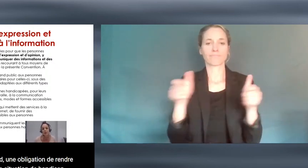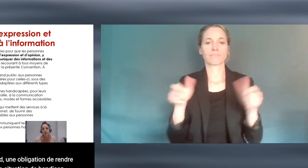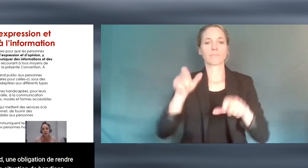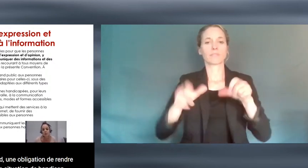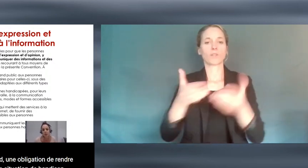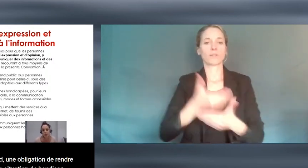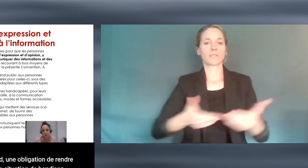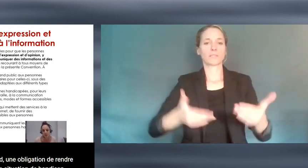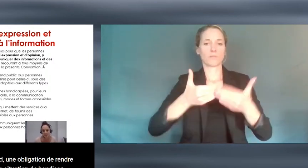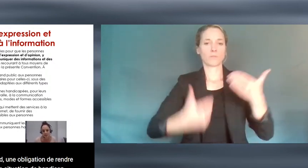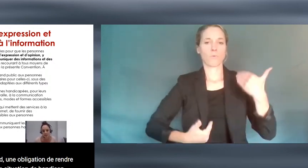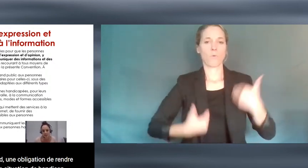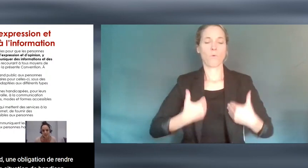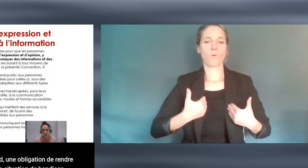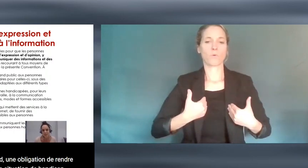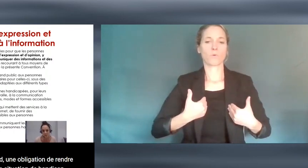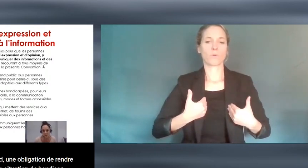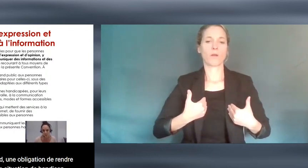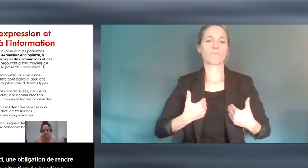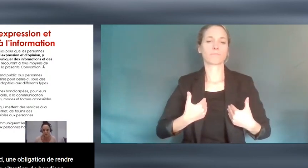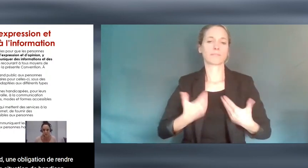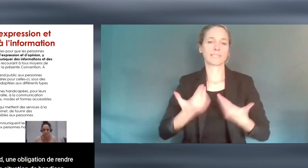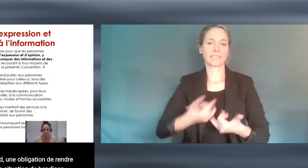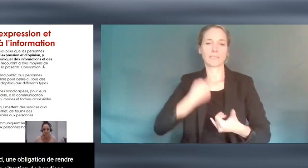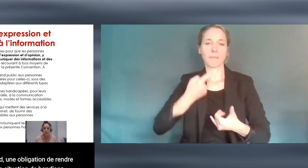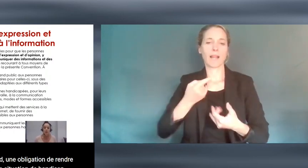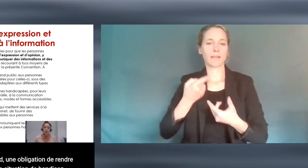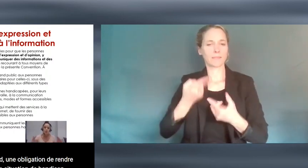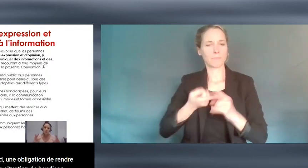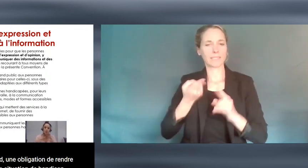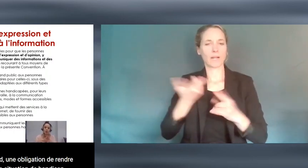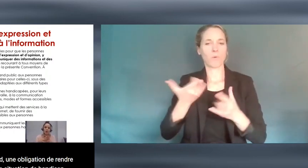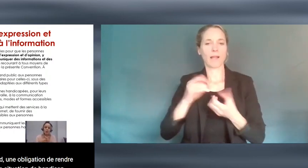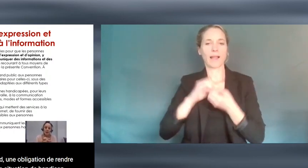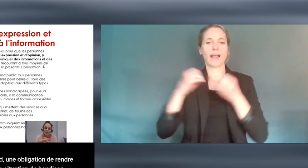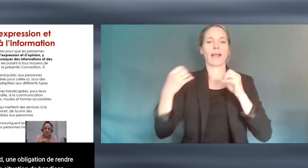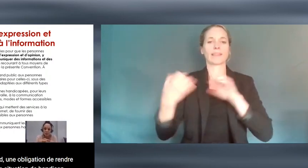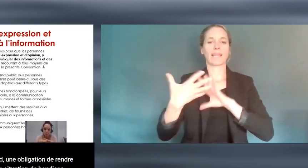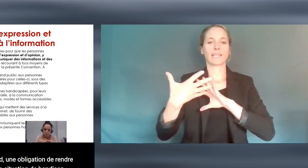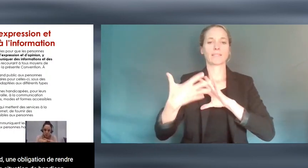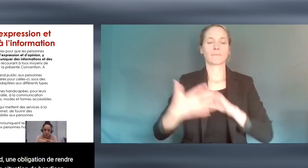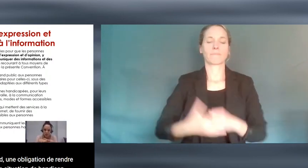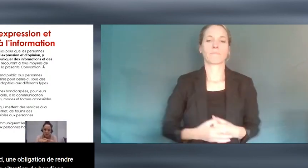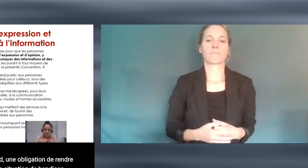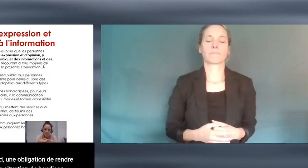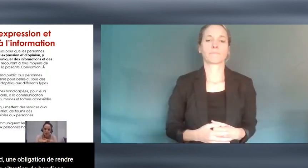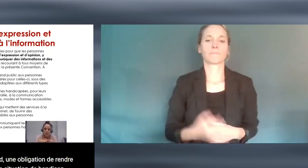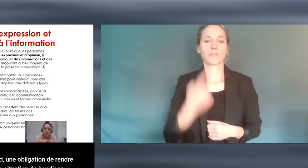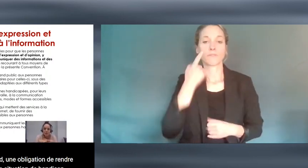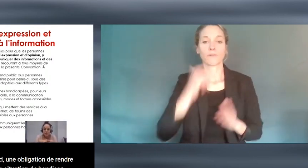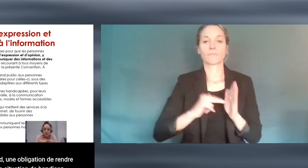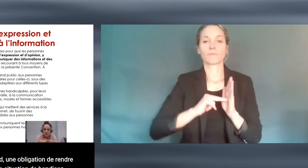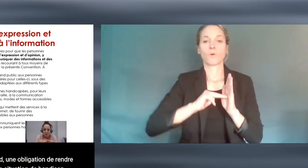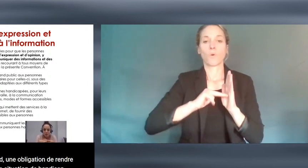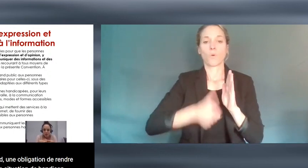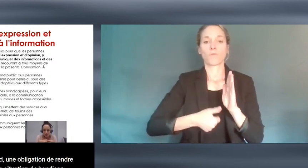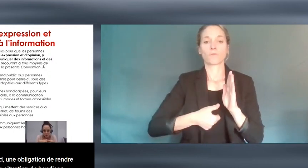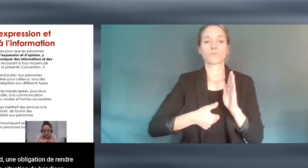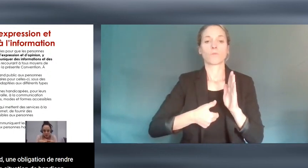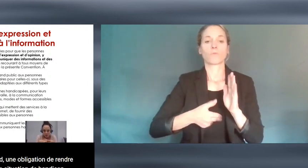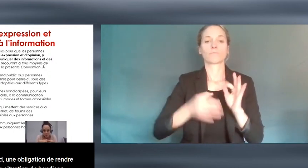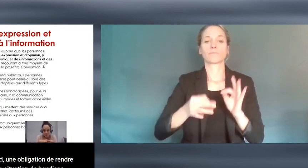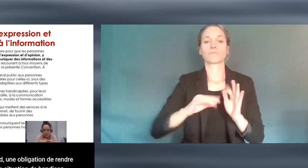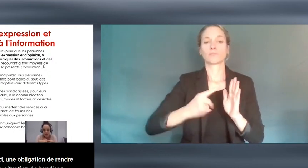spécifiquement par le biais de l'Internet qui est mentionné. Donc on voit que cette convention relative aux droits des personnes